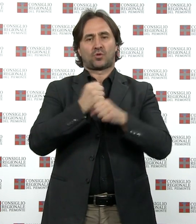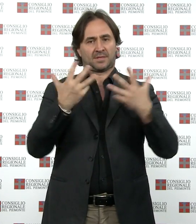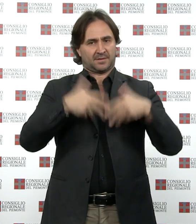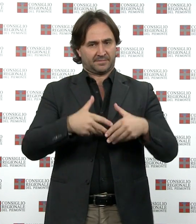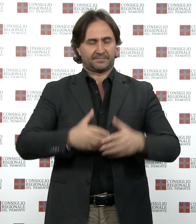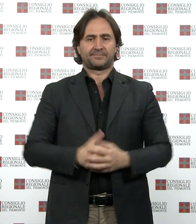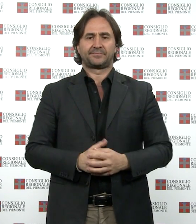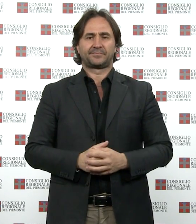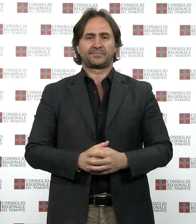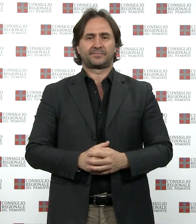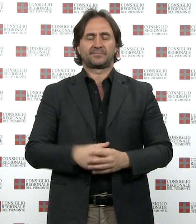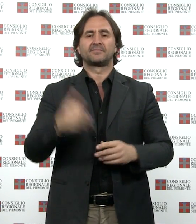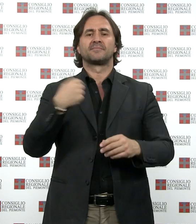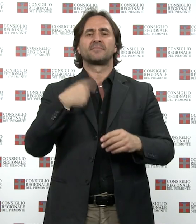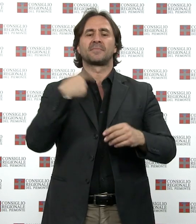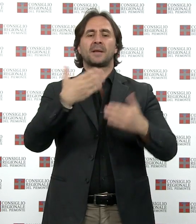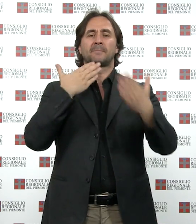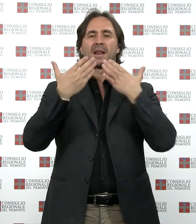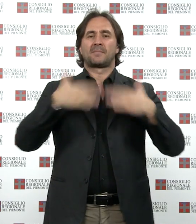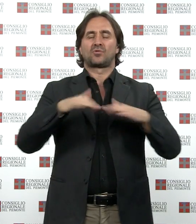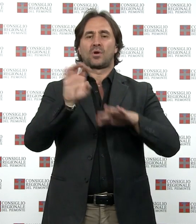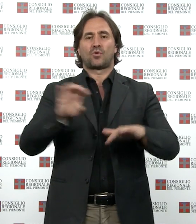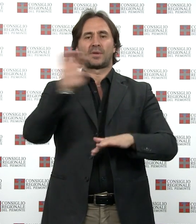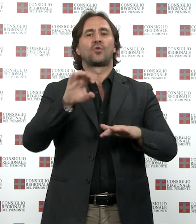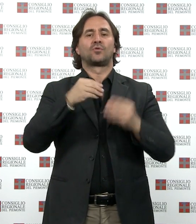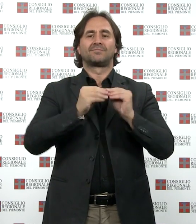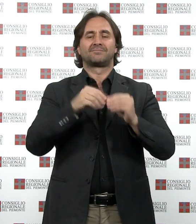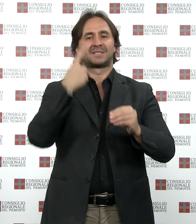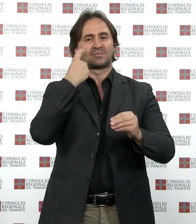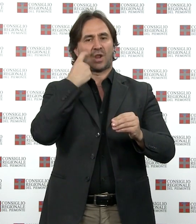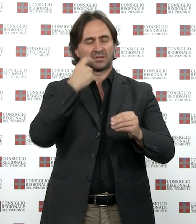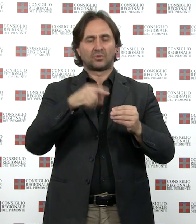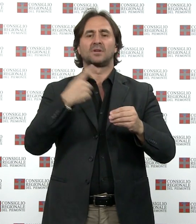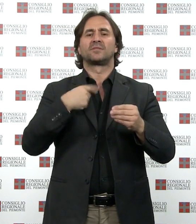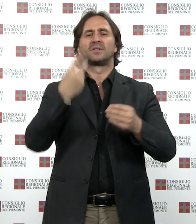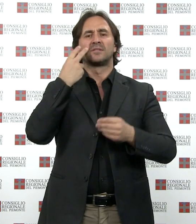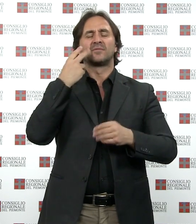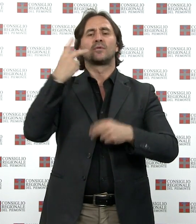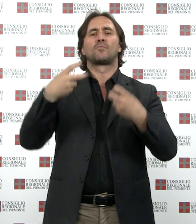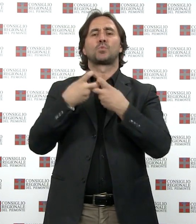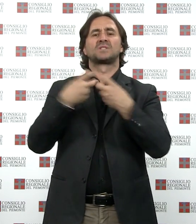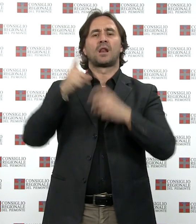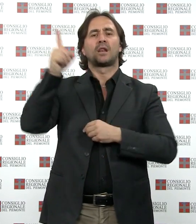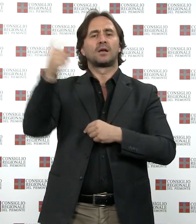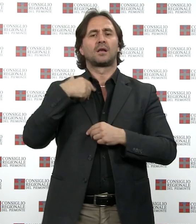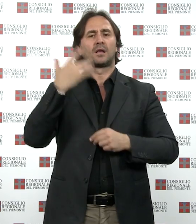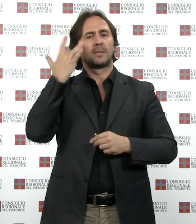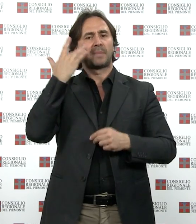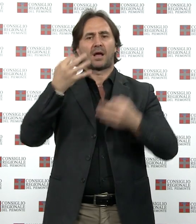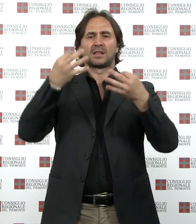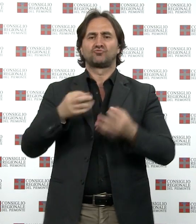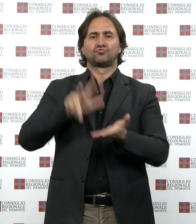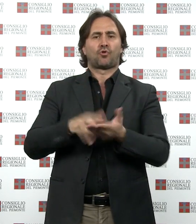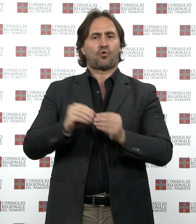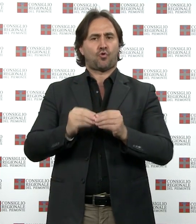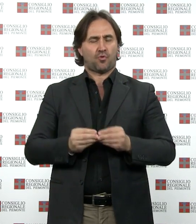Una simulazione delle attività di Parlamento europeo e Consiglio dell'Unione europea per imparare come si decide a Bruxelles. E questo è l'obiettivo